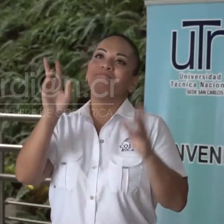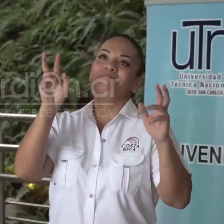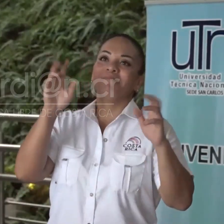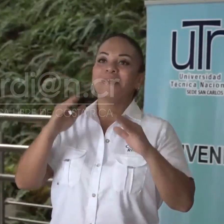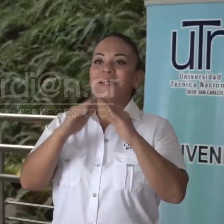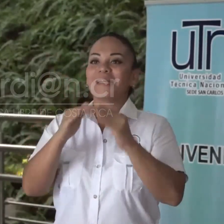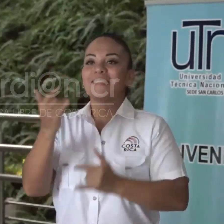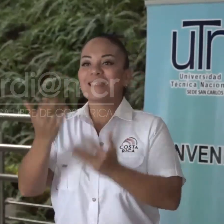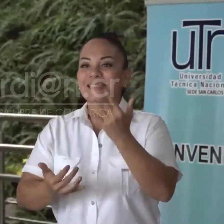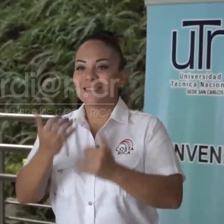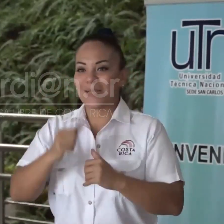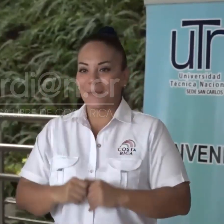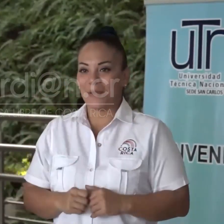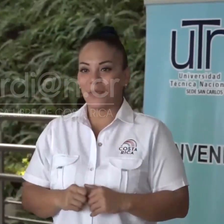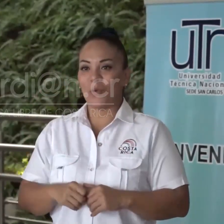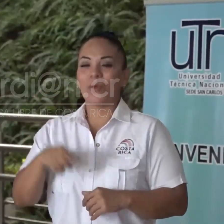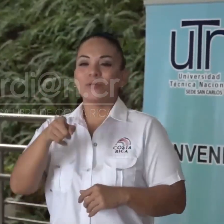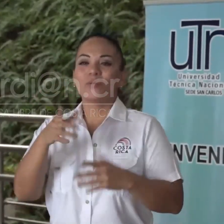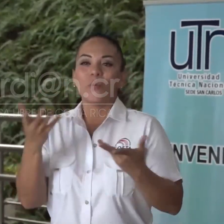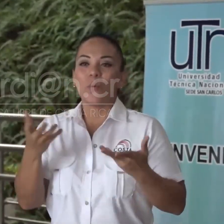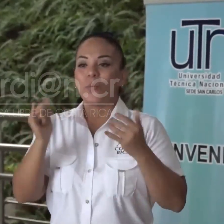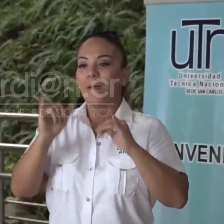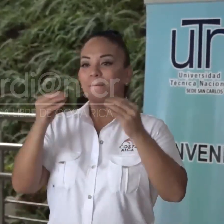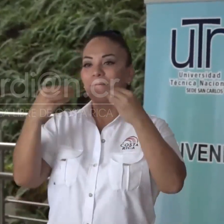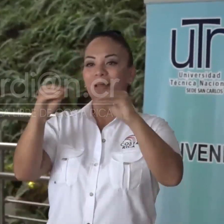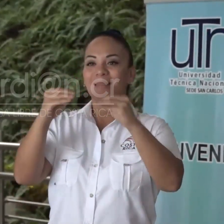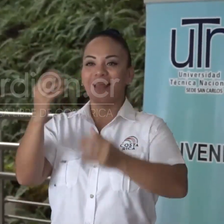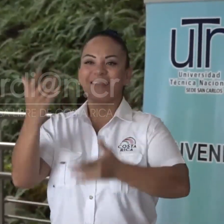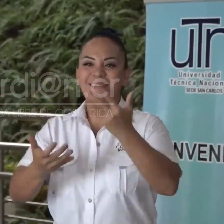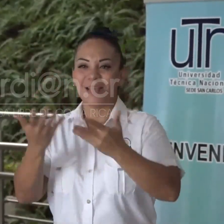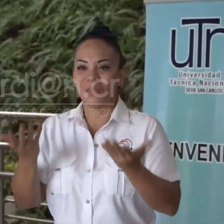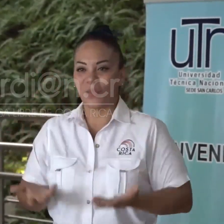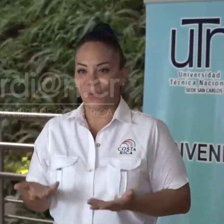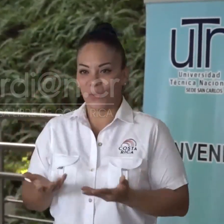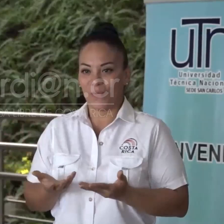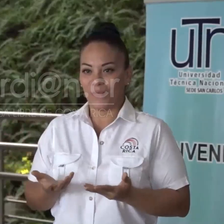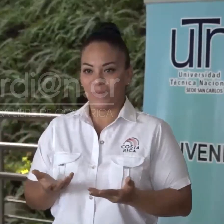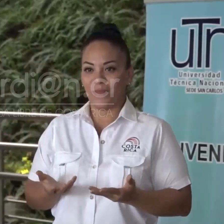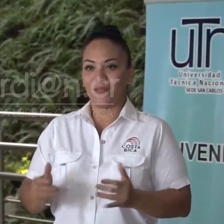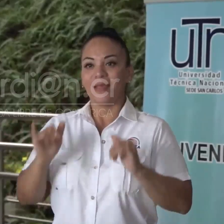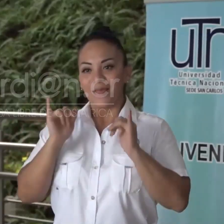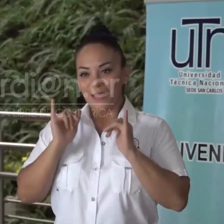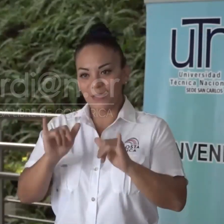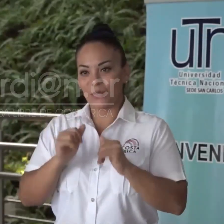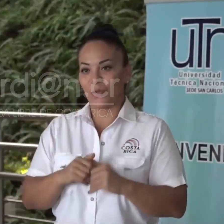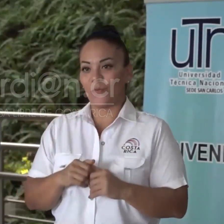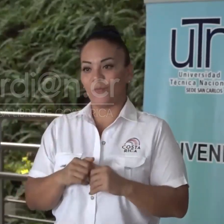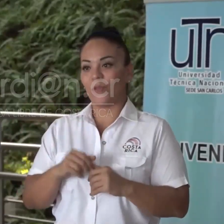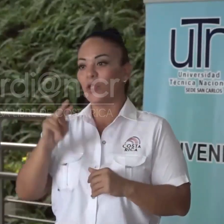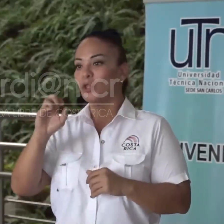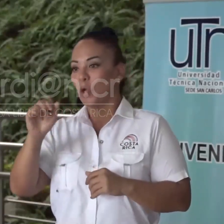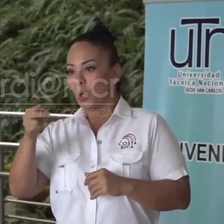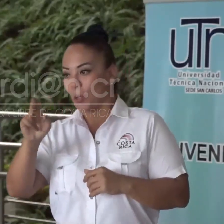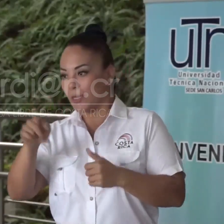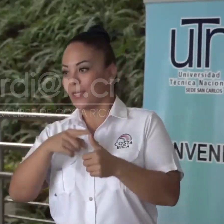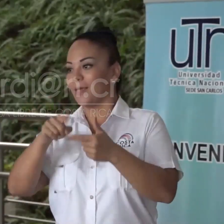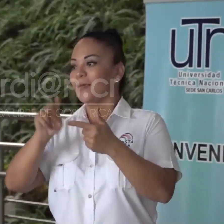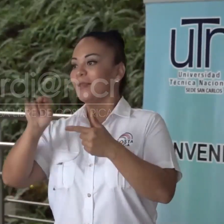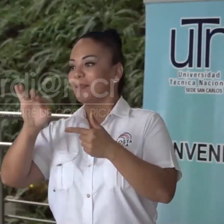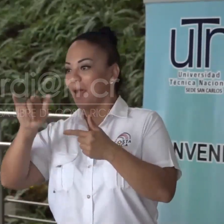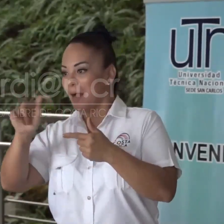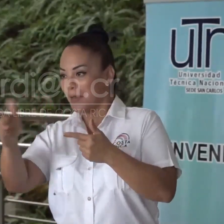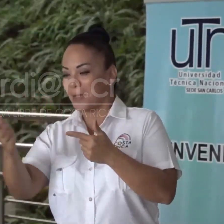casa es una venta de incendio. Y eso es lo que don Nogui y doña